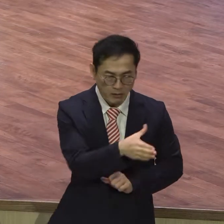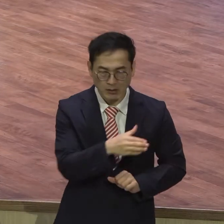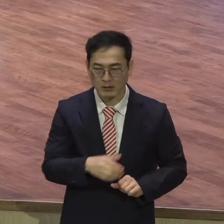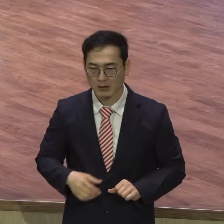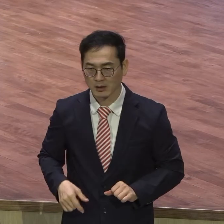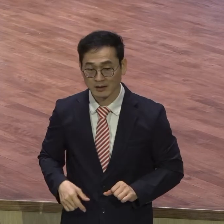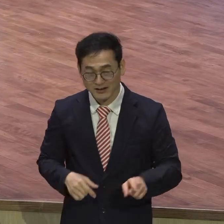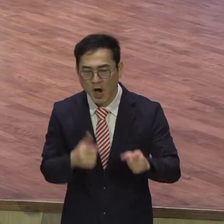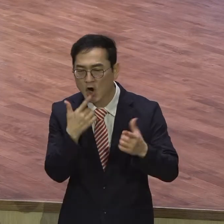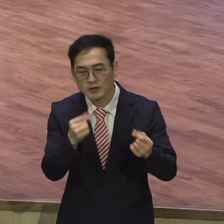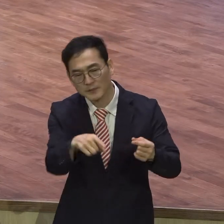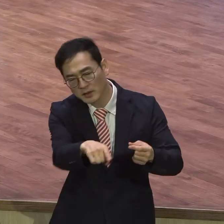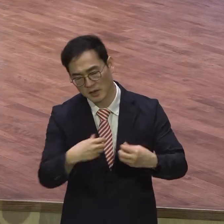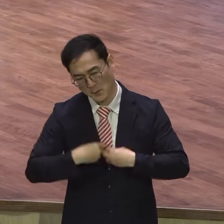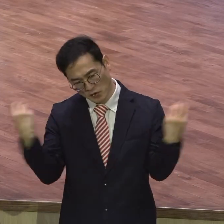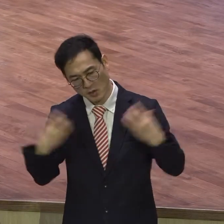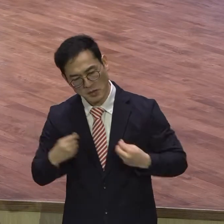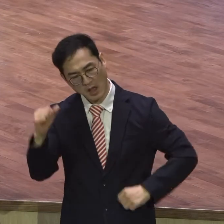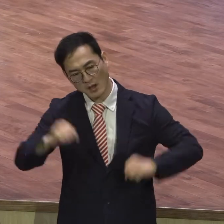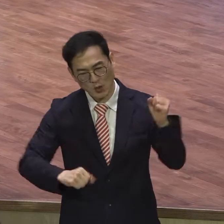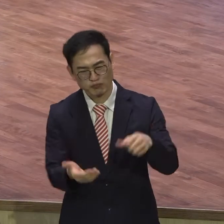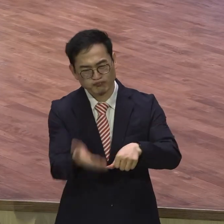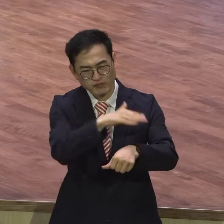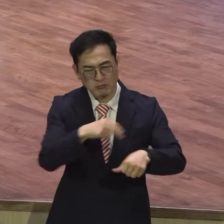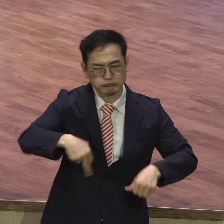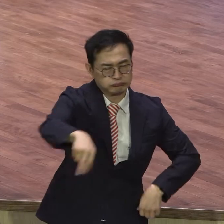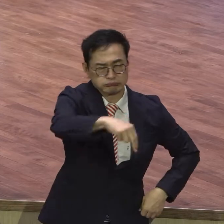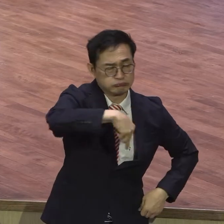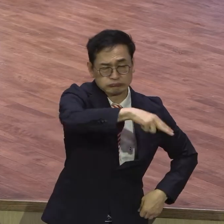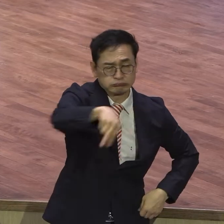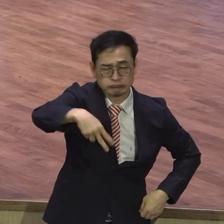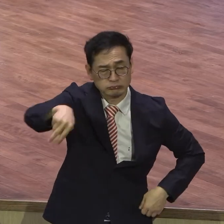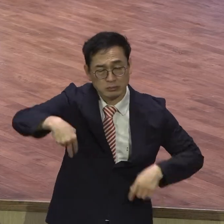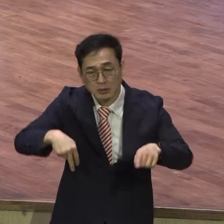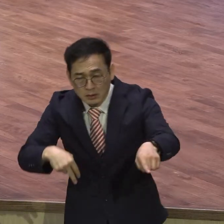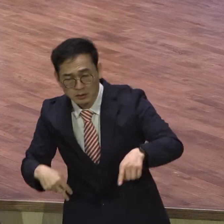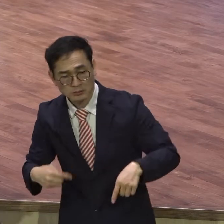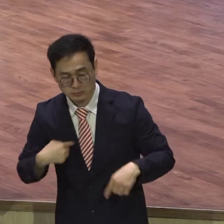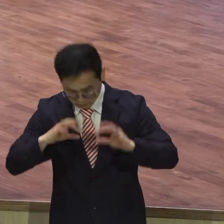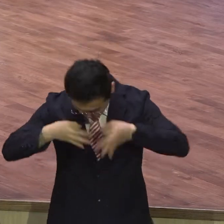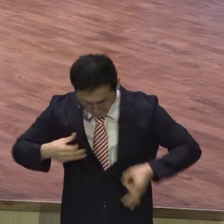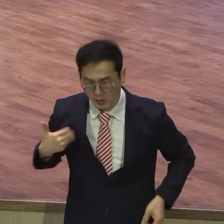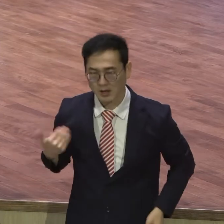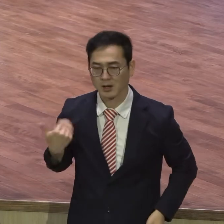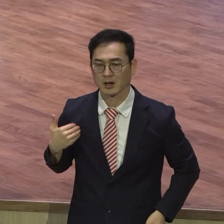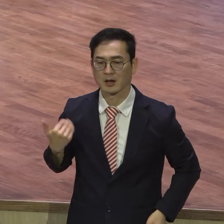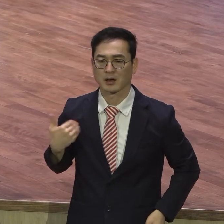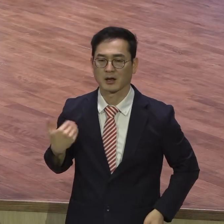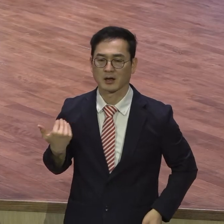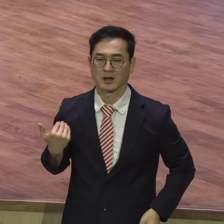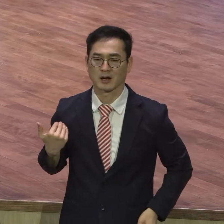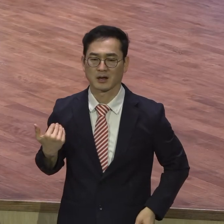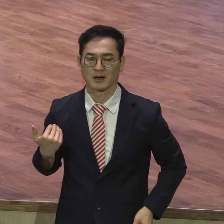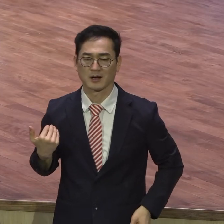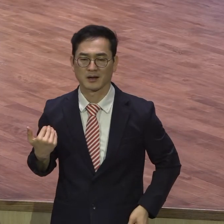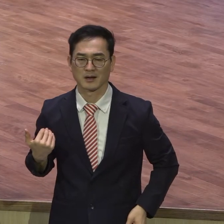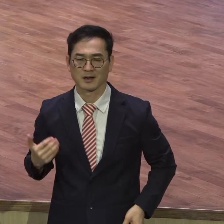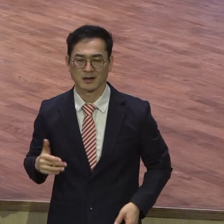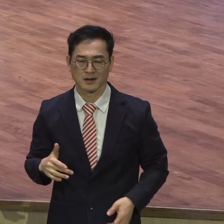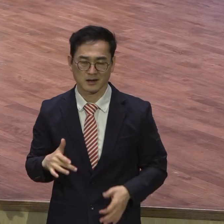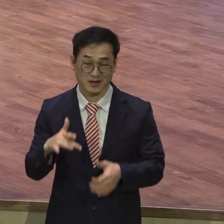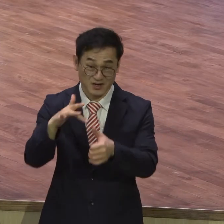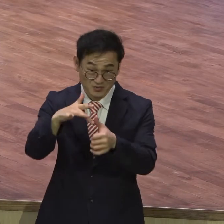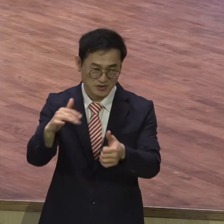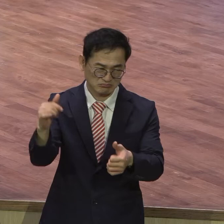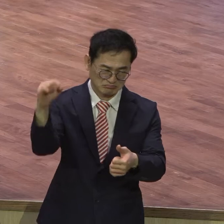모르는 거예요 무슨 말하는지 무슨 행동하는지 전혀 모르고 귀신이 딱 잡아버린 거예요 그때는 최소한도 몇 마리씩 다 들어있어요 몇십